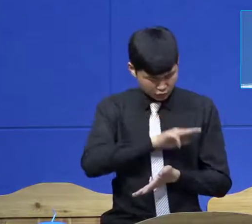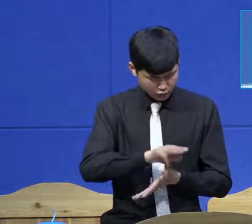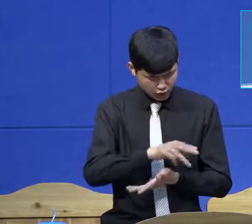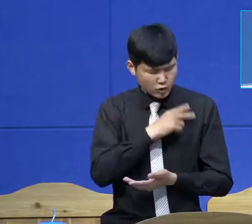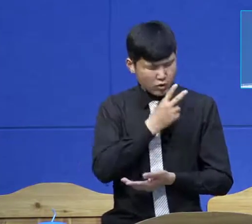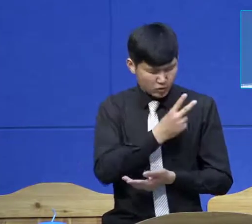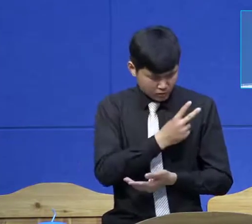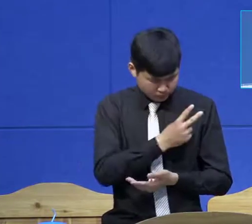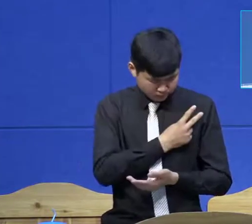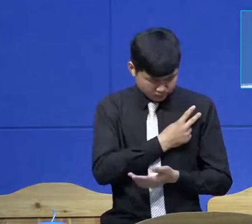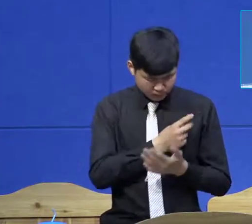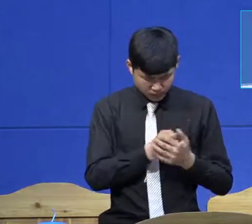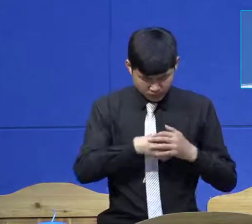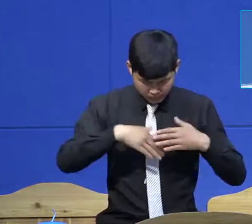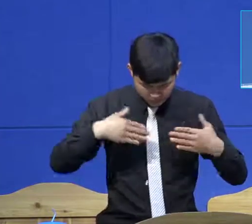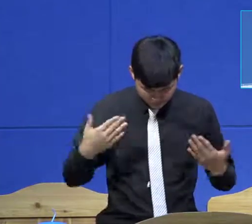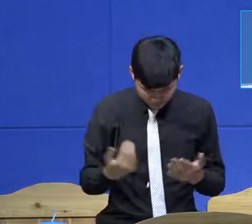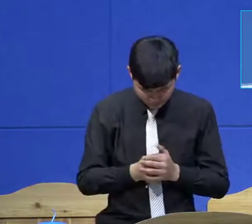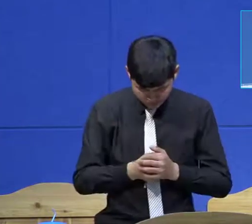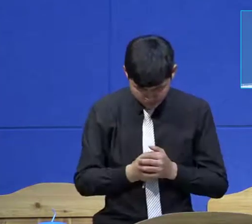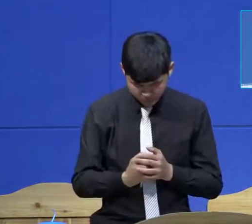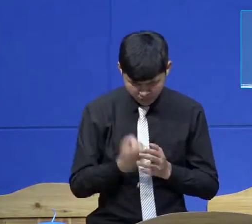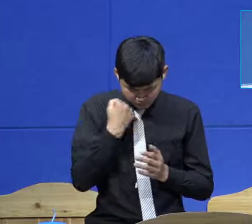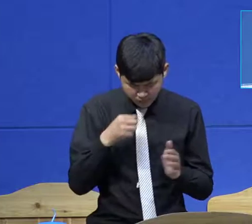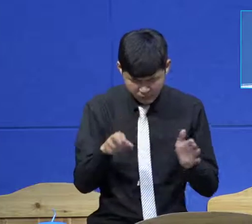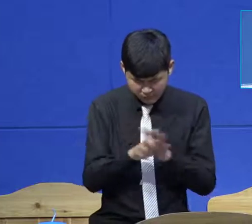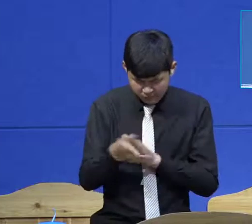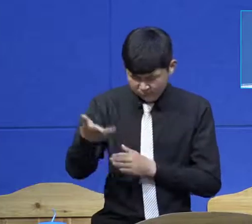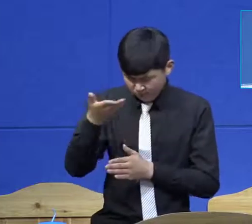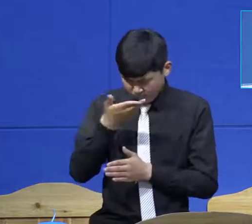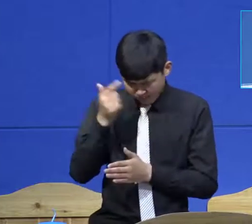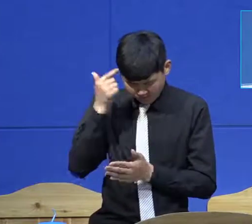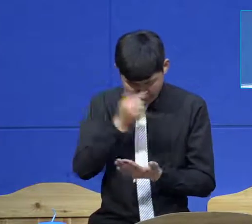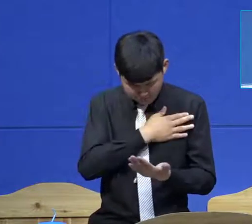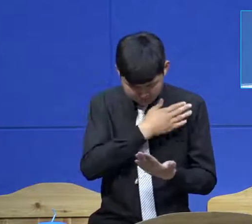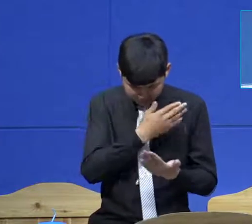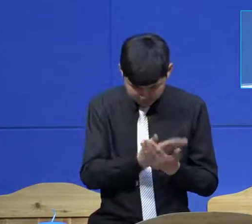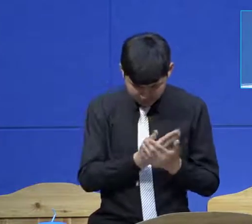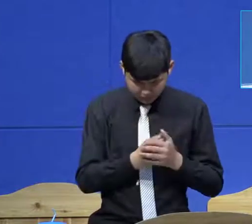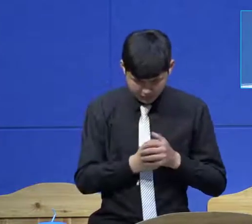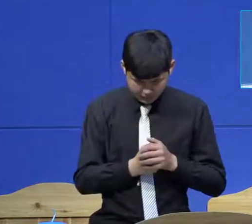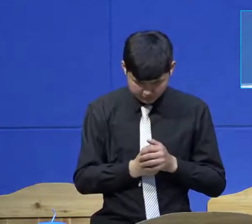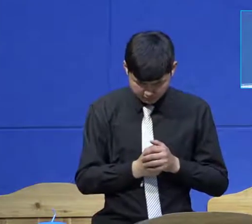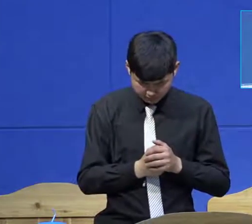үйлчлэн амьдарч чадах боломжийг өгсөнд тань үнэхээр баярлалаа.